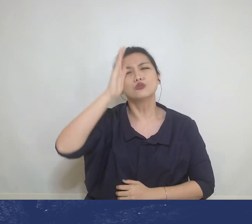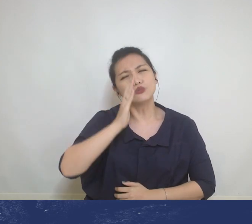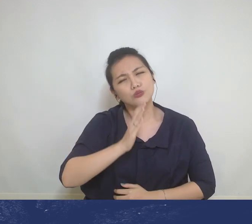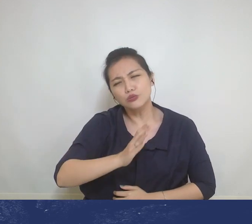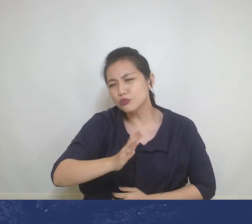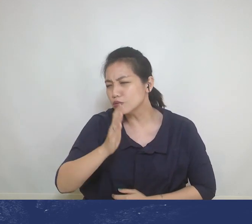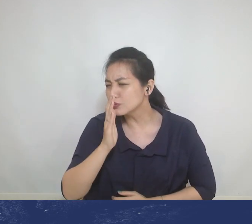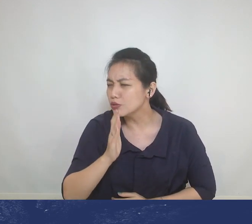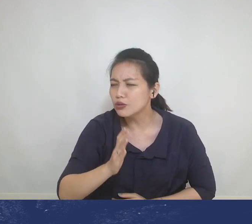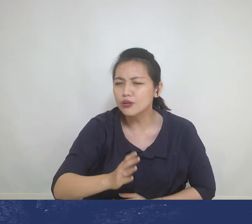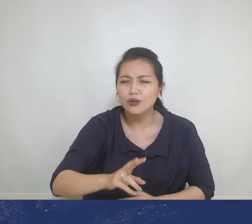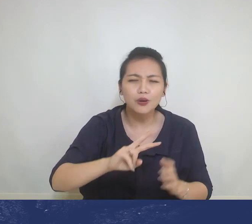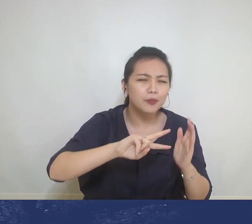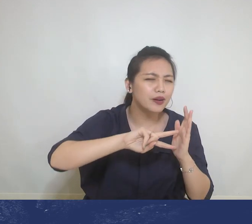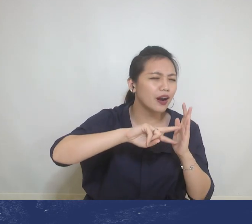Yesus, kau